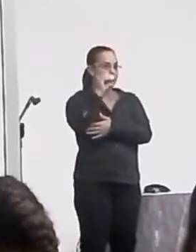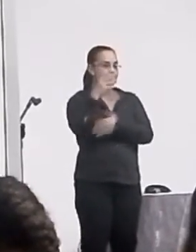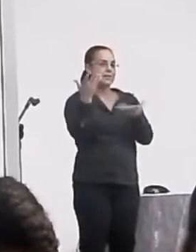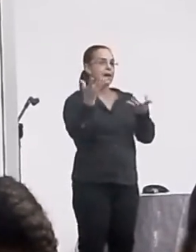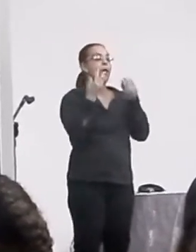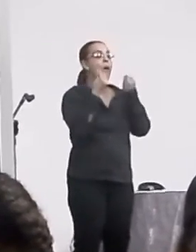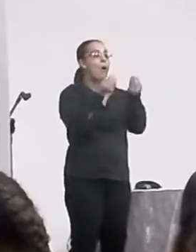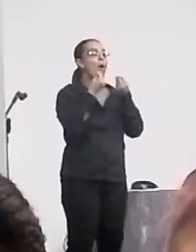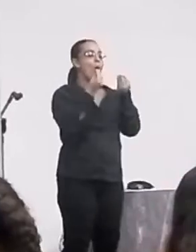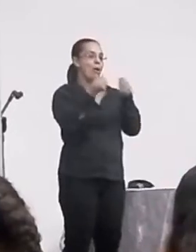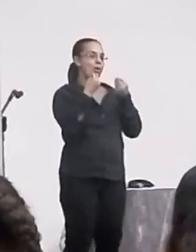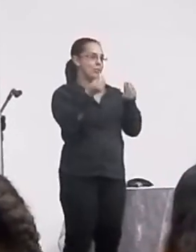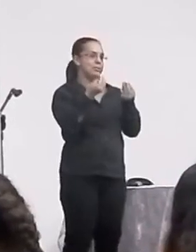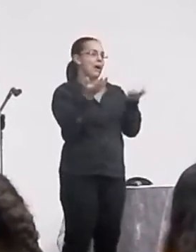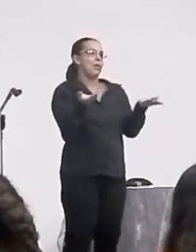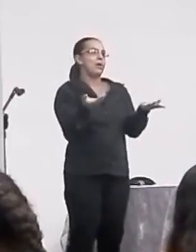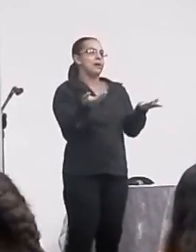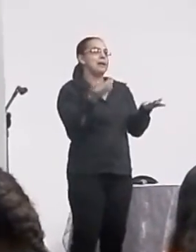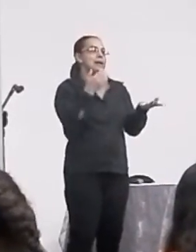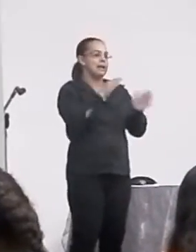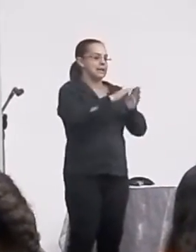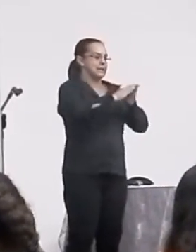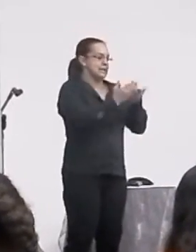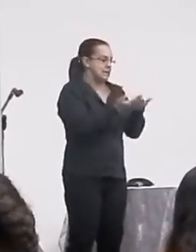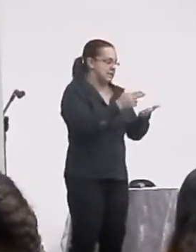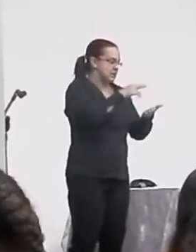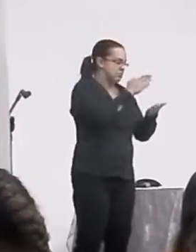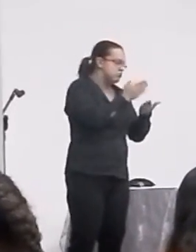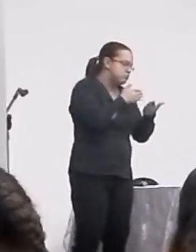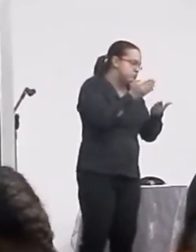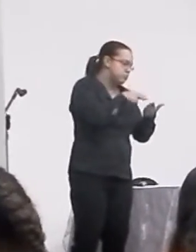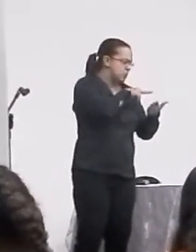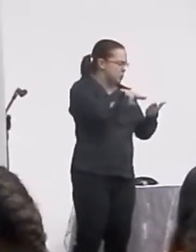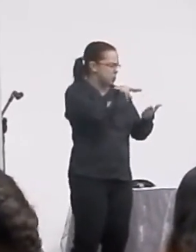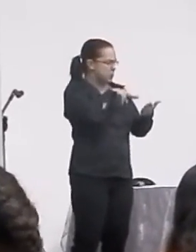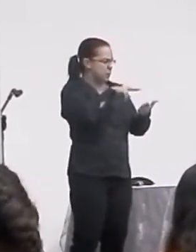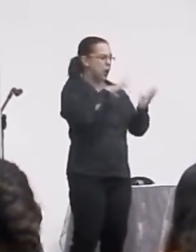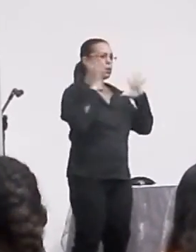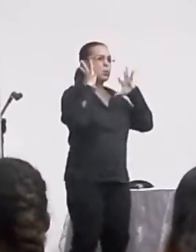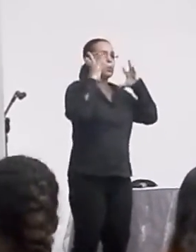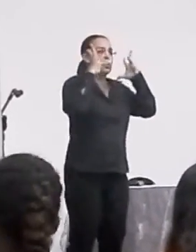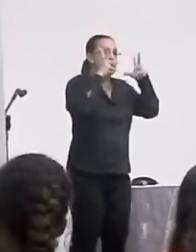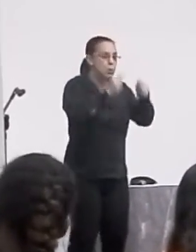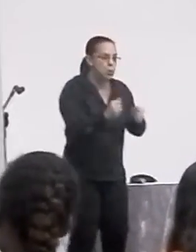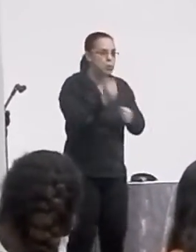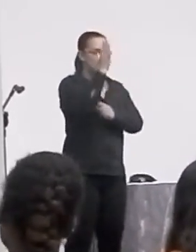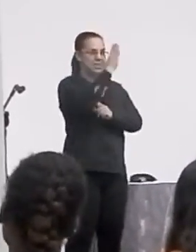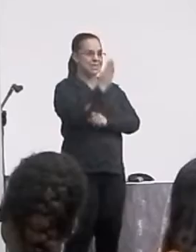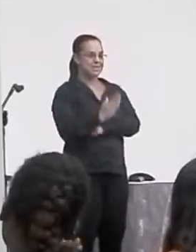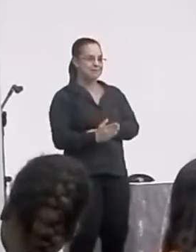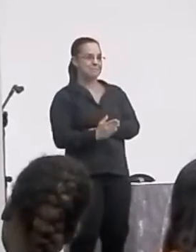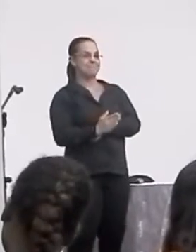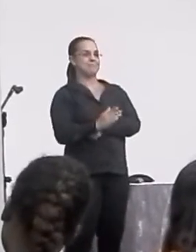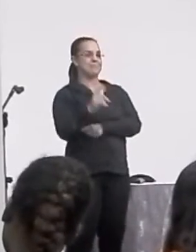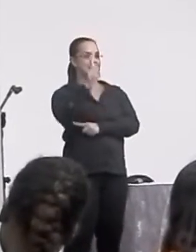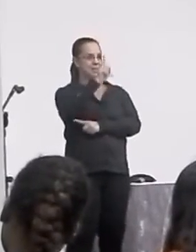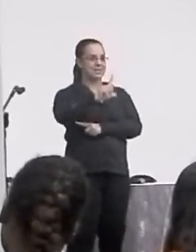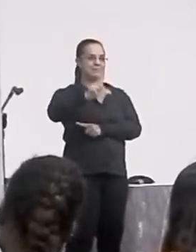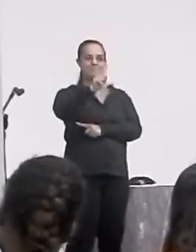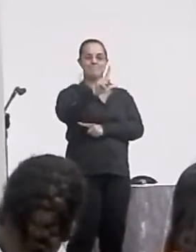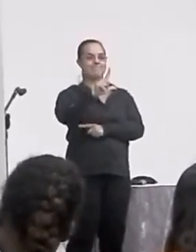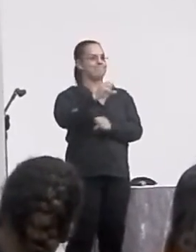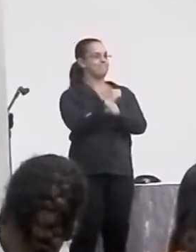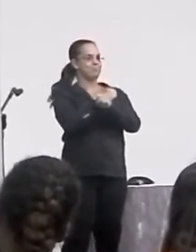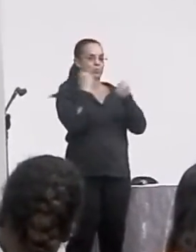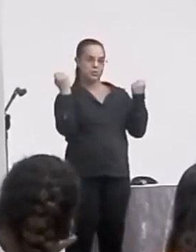clássicos, têm uma complexidade enorme, ajudam, estiram pela produção de complexidade. Mas,